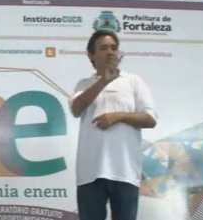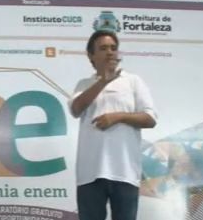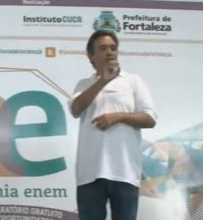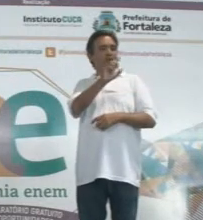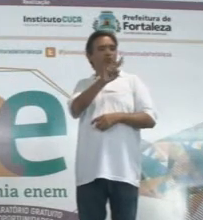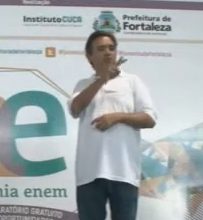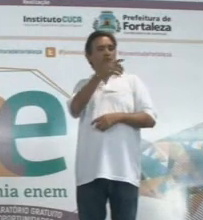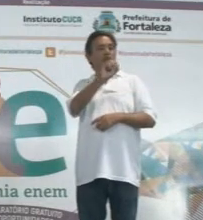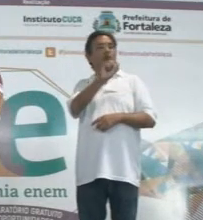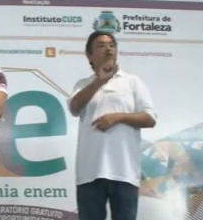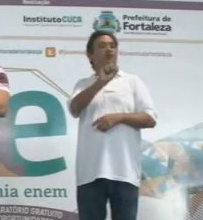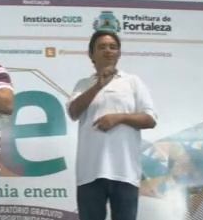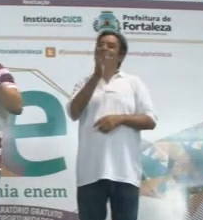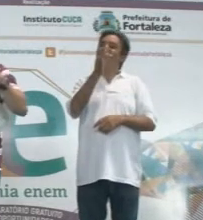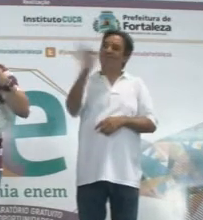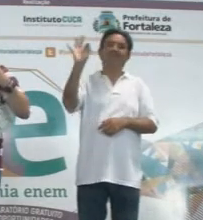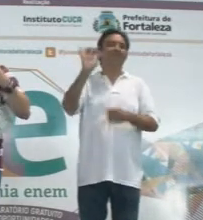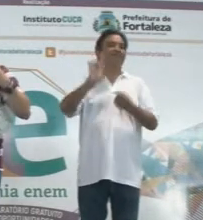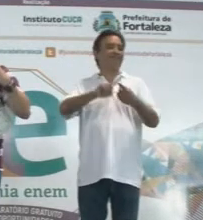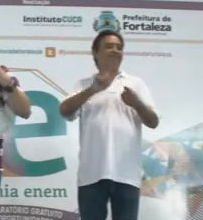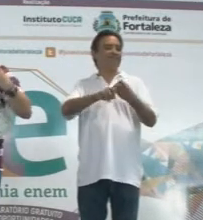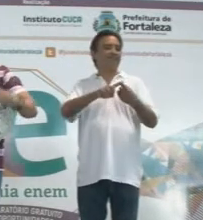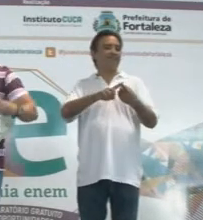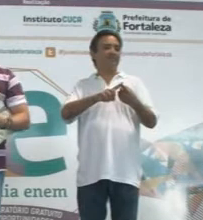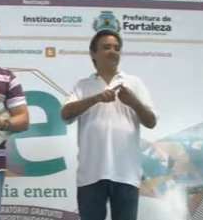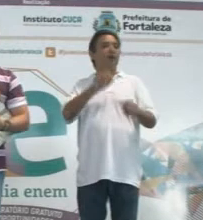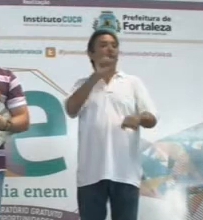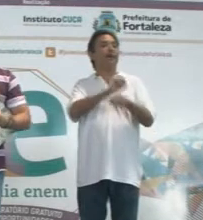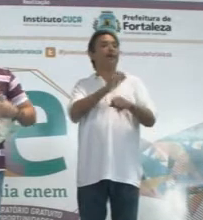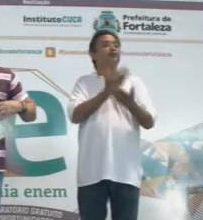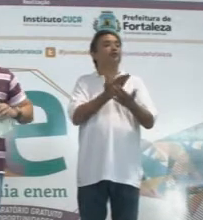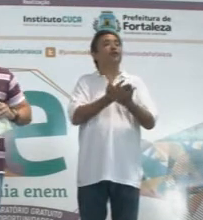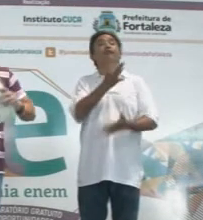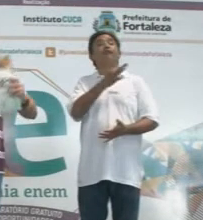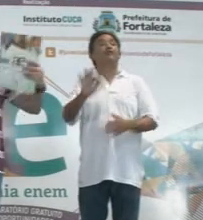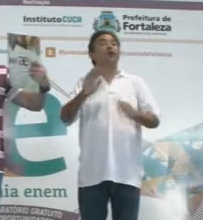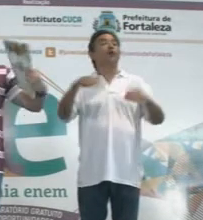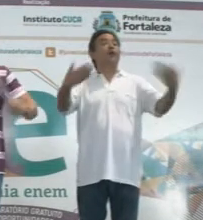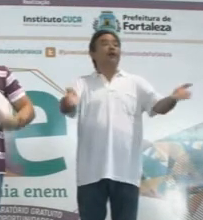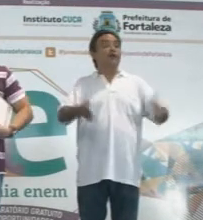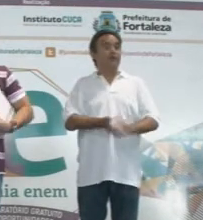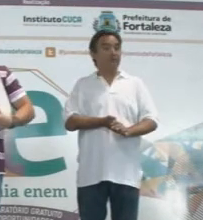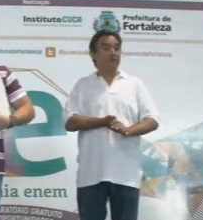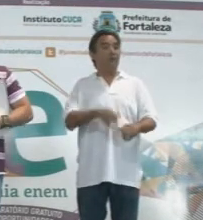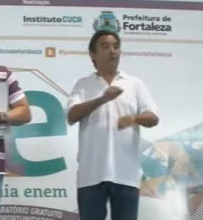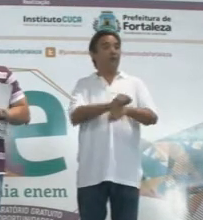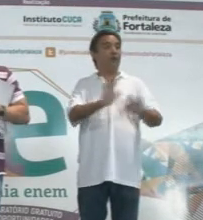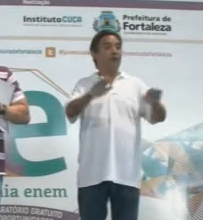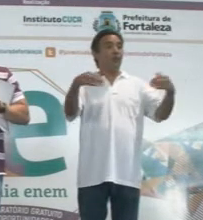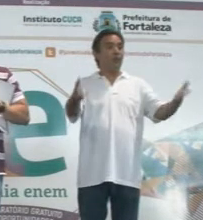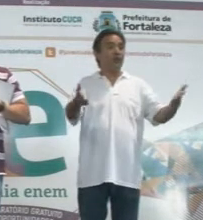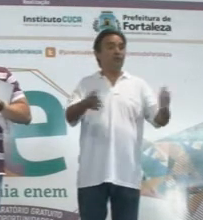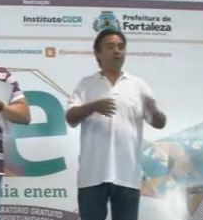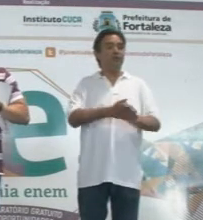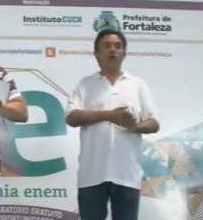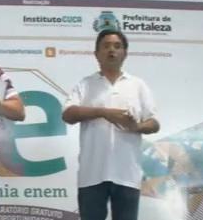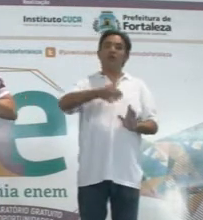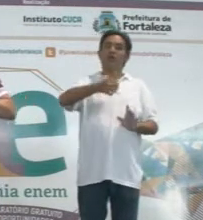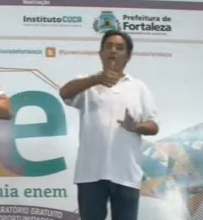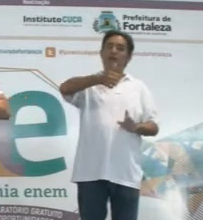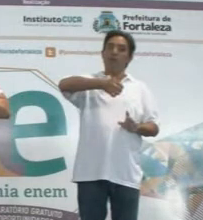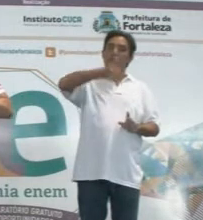Francesa. Então a gente vai parar de estudar a França aonde? A gente vai parar de estudar a França na Primeira